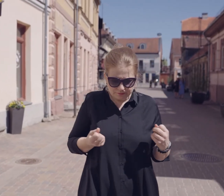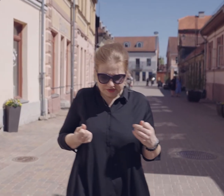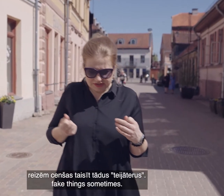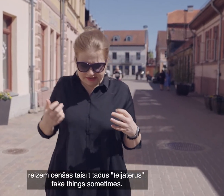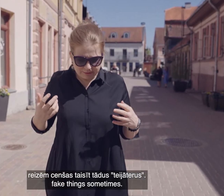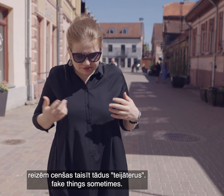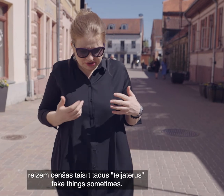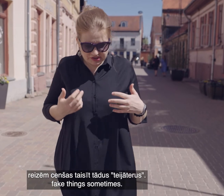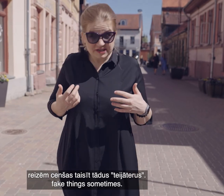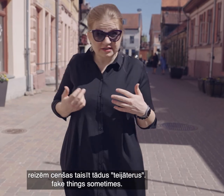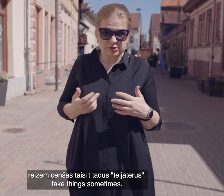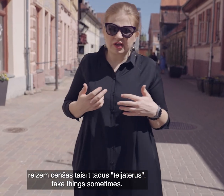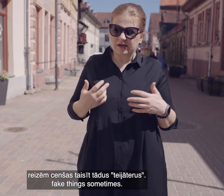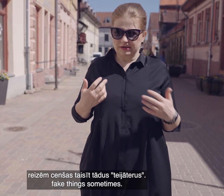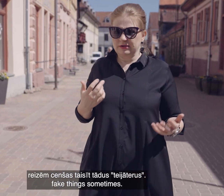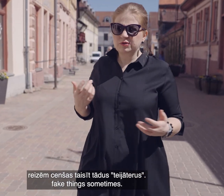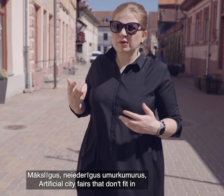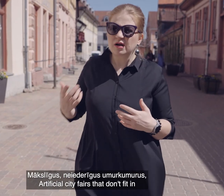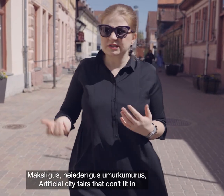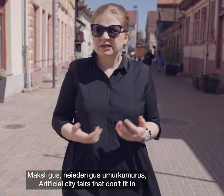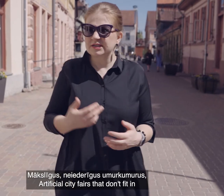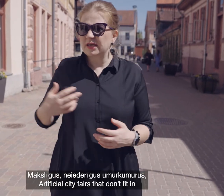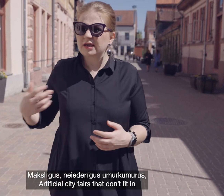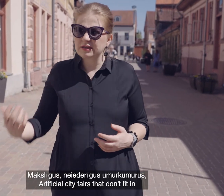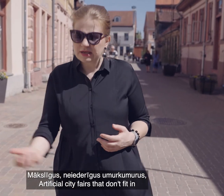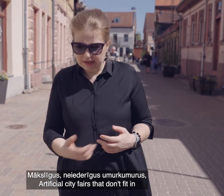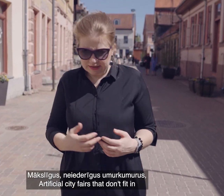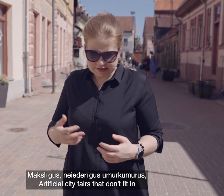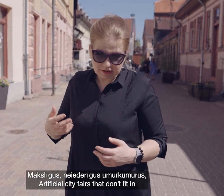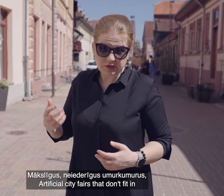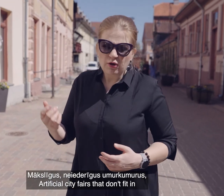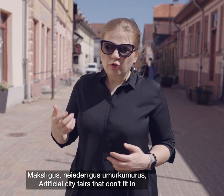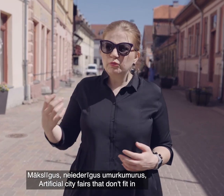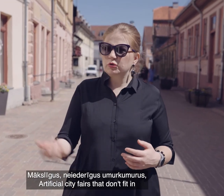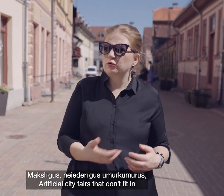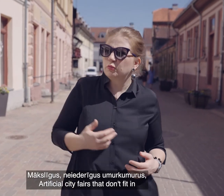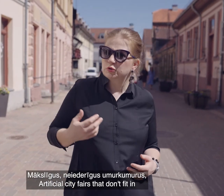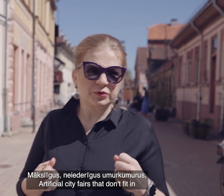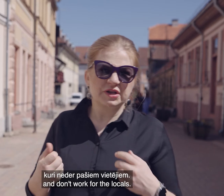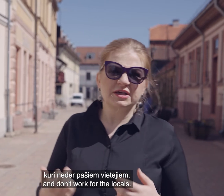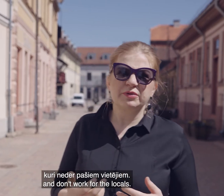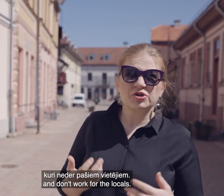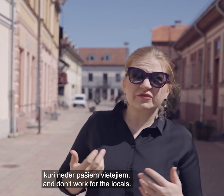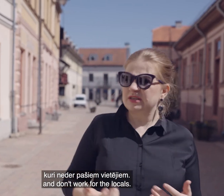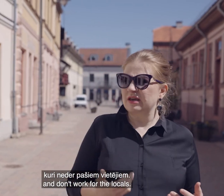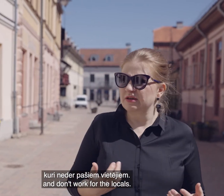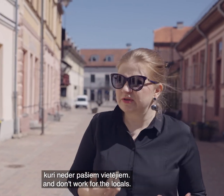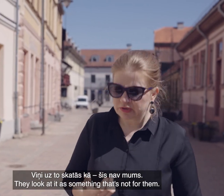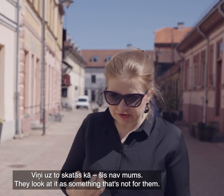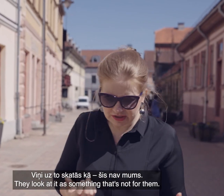viņas reizēm ļoti cenšās taisīt tādus teātērus, mākslīgas, neiederīgas, tādus umurkumurus, kuri nedar pašiem vietējiem. Viņus to